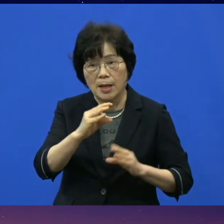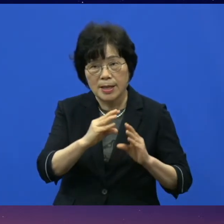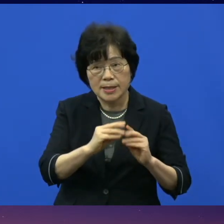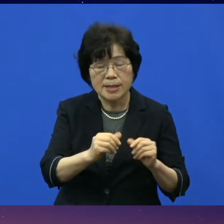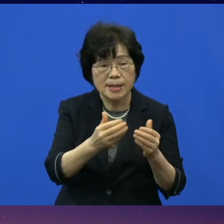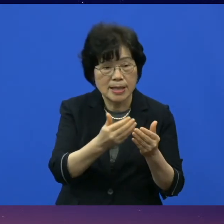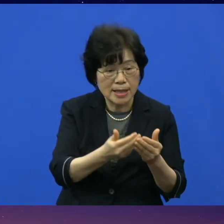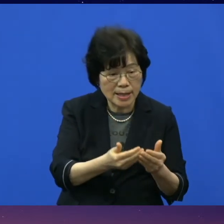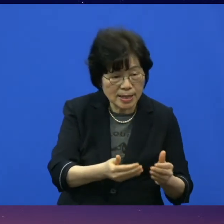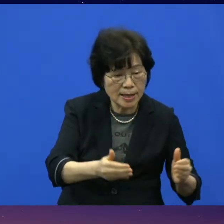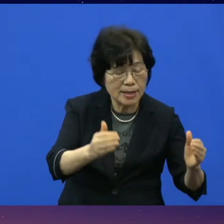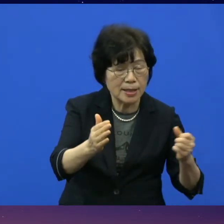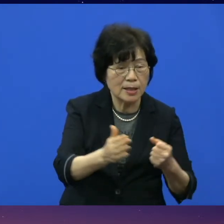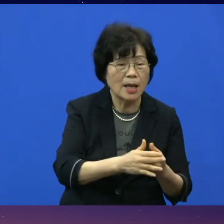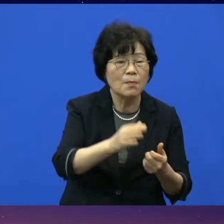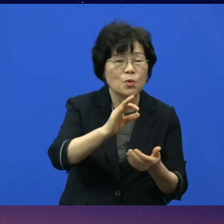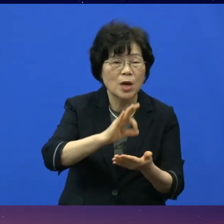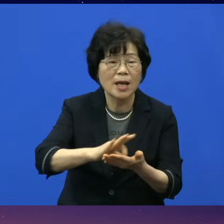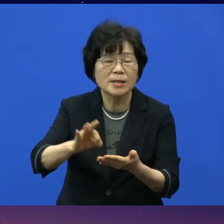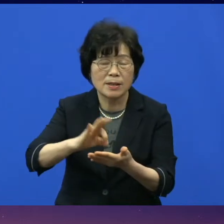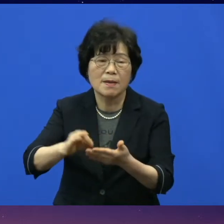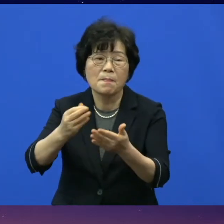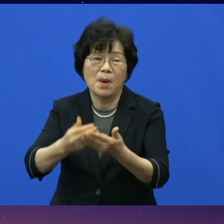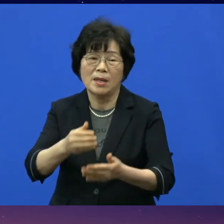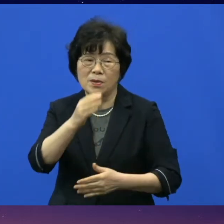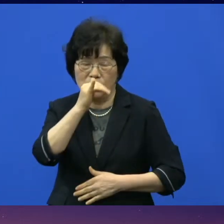질그릇이라 쓰임을 받는 거예요.